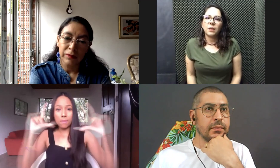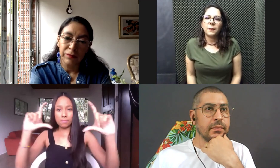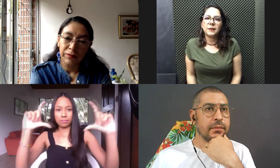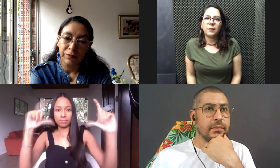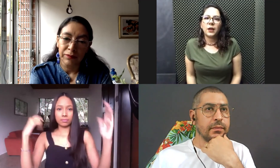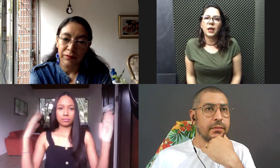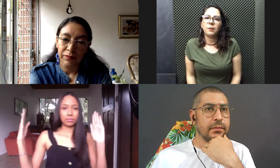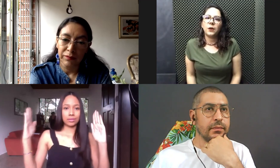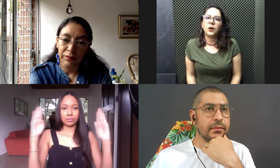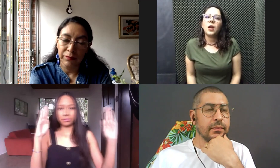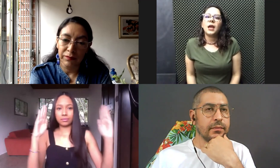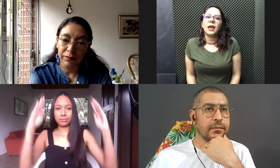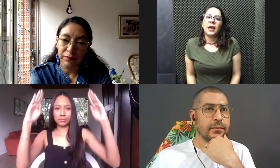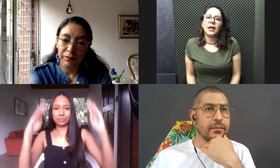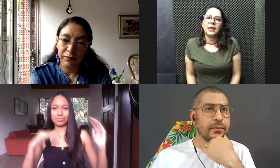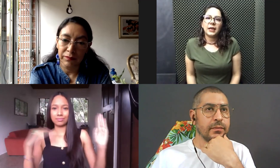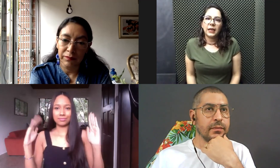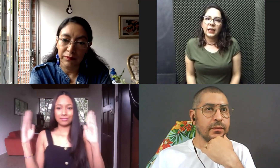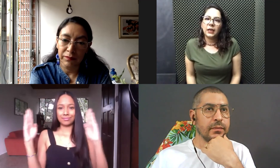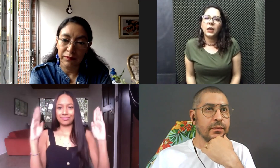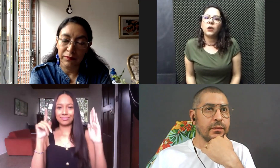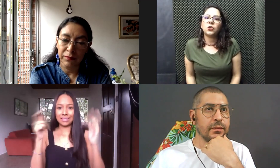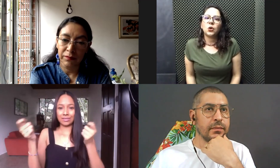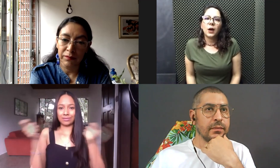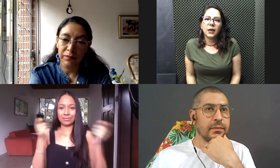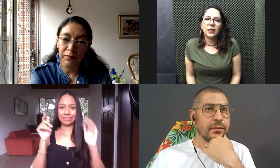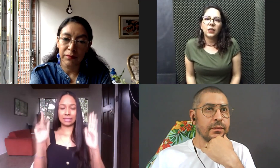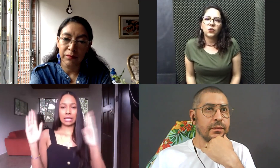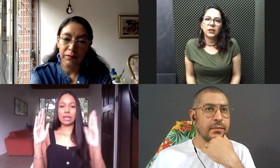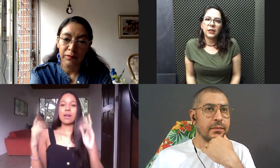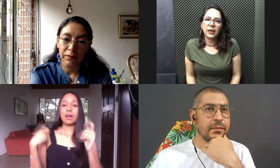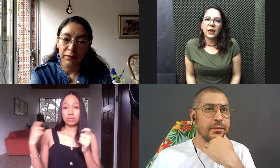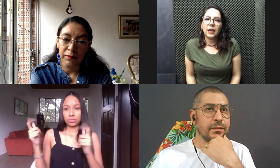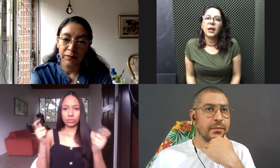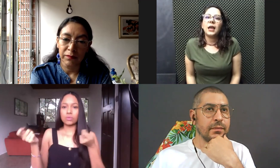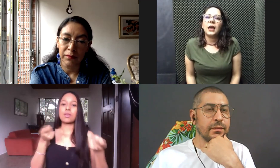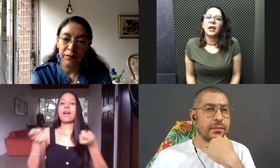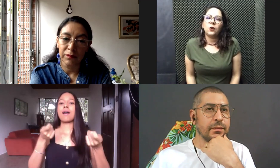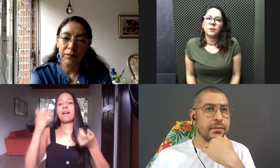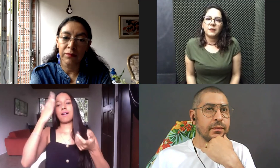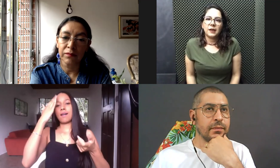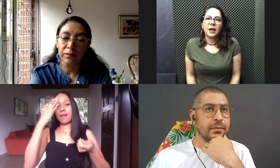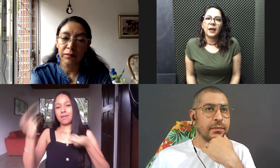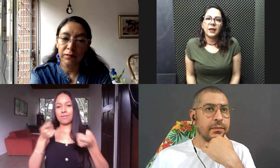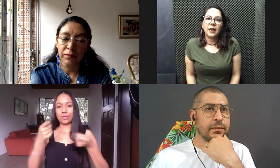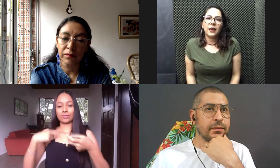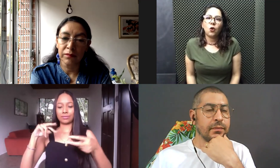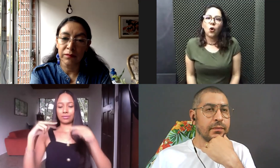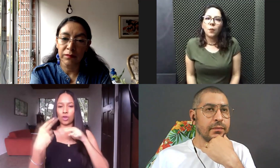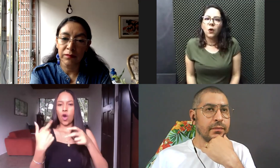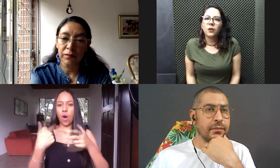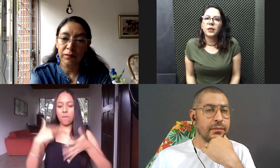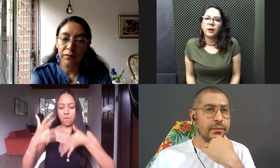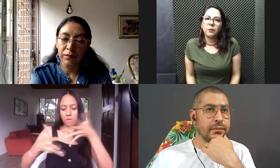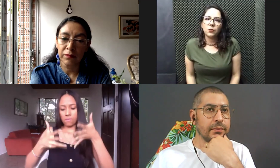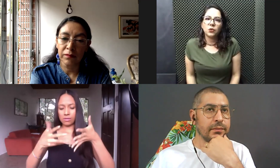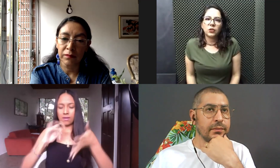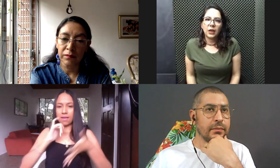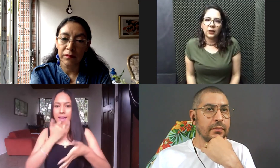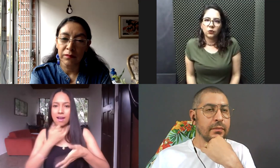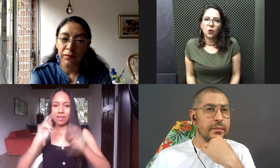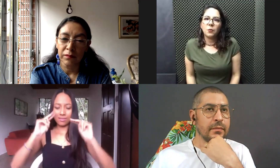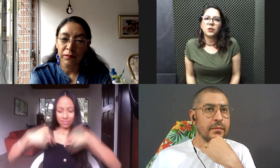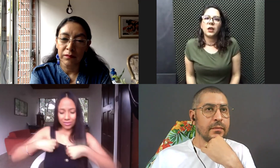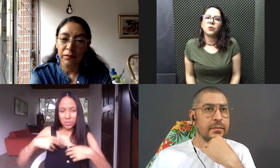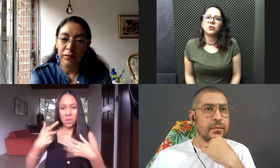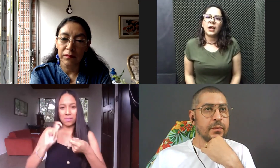tenemos que empezar, por ejemplo, que Jacqueline o Giovanni nos indican, nos empiezan a dar la guía de cómo debemos